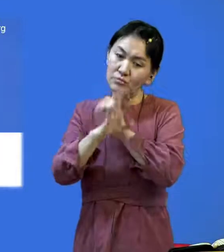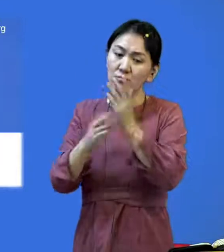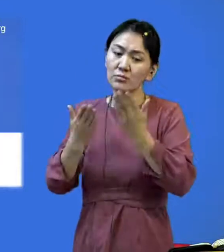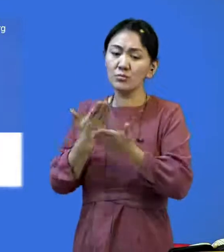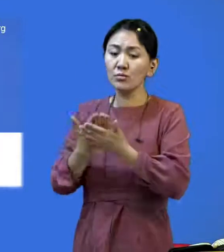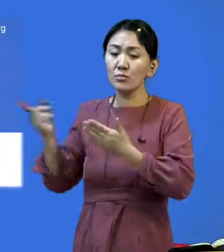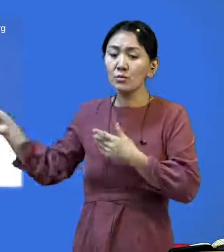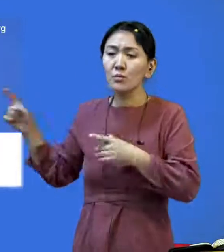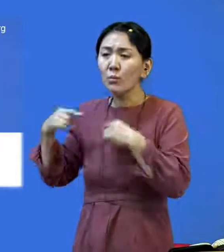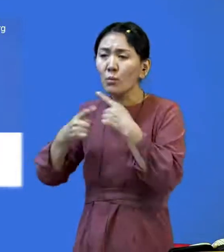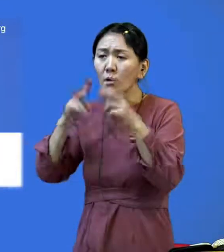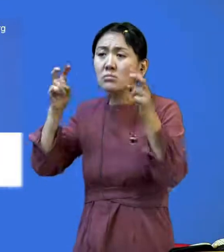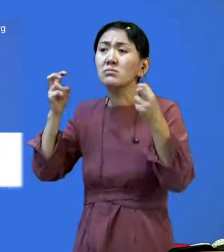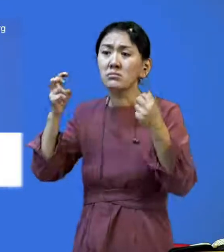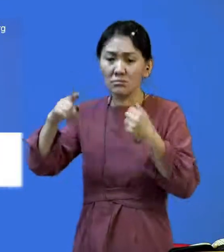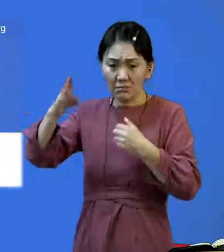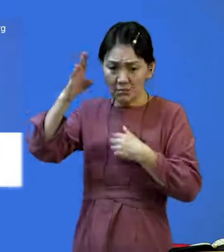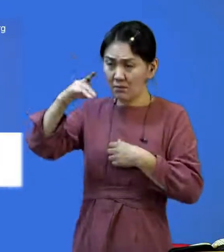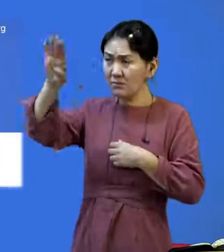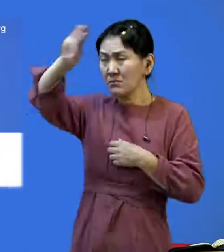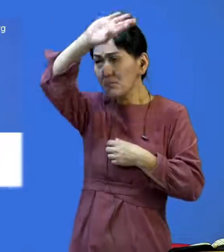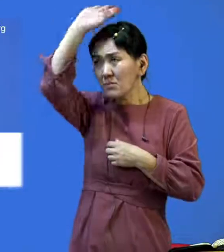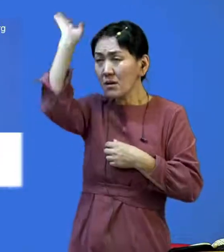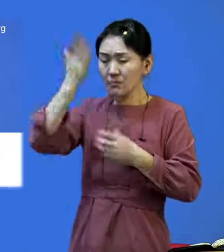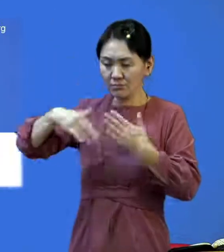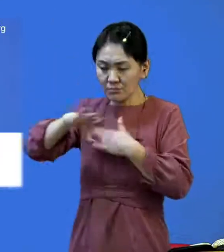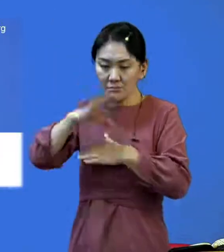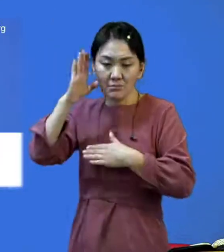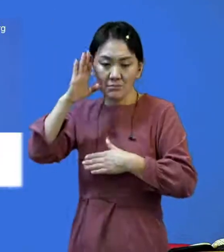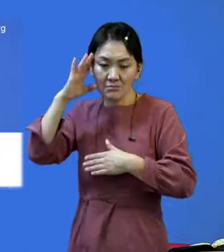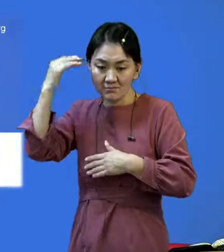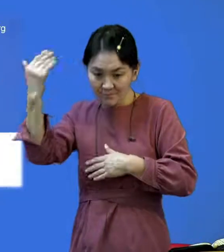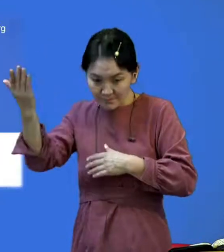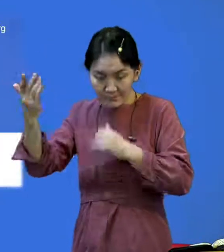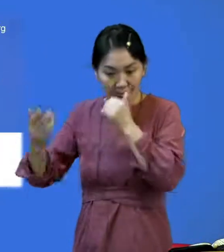юу байна вэ? Тэнгэр дэх бидний Аава.